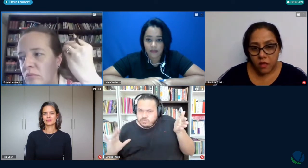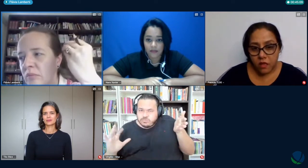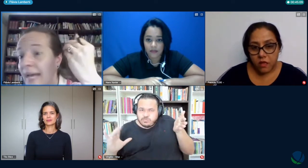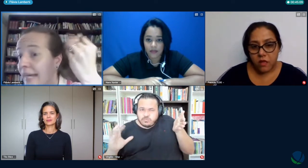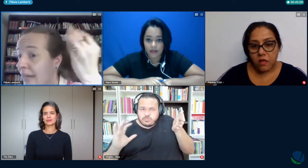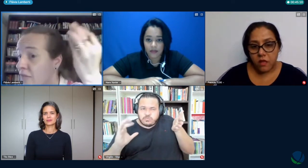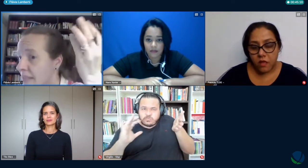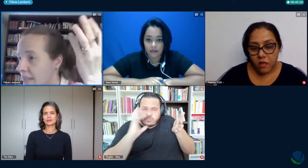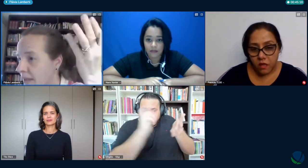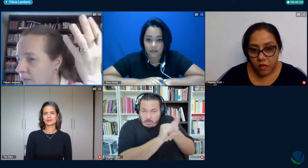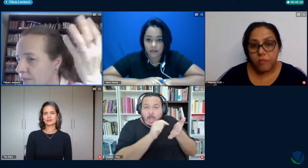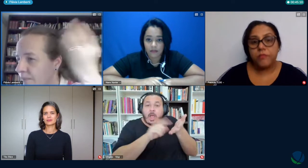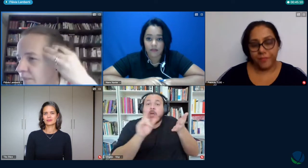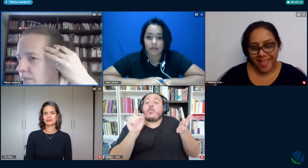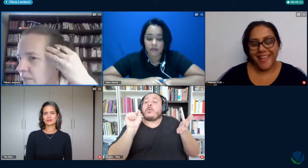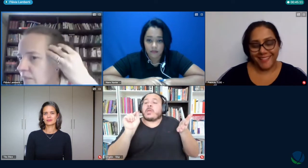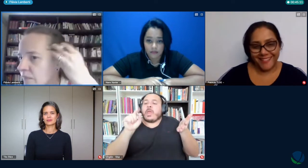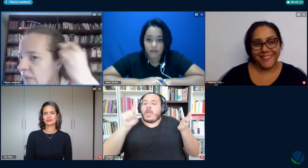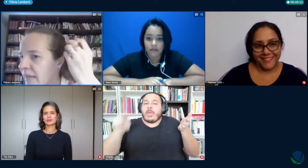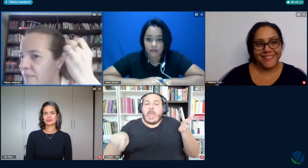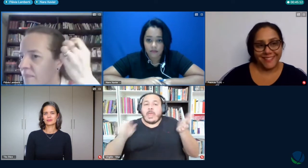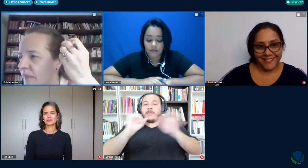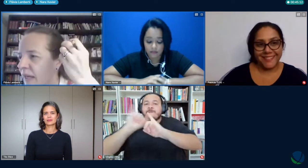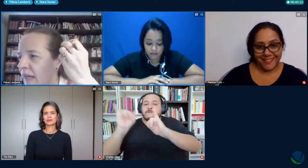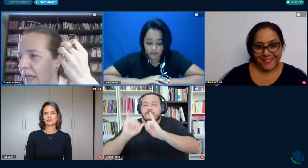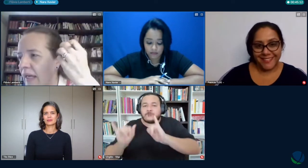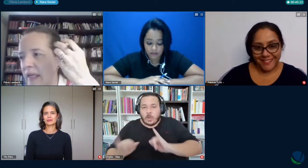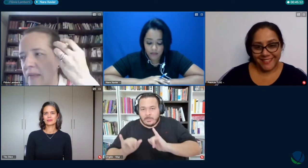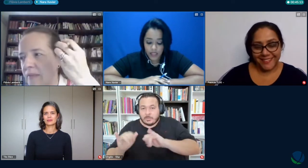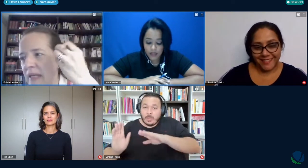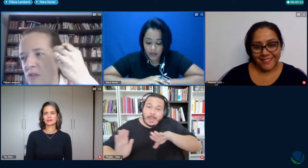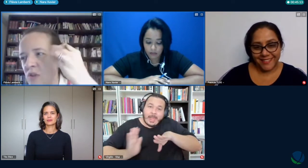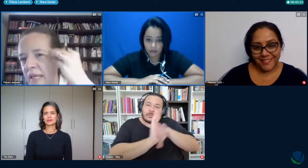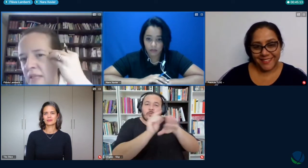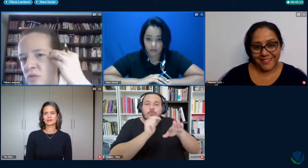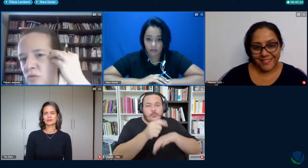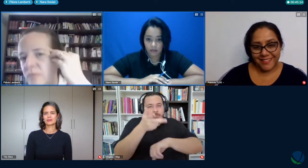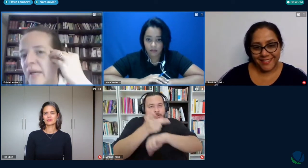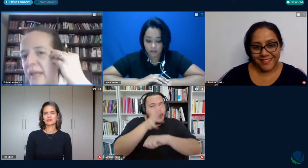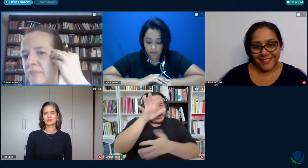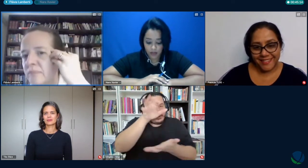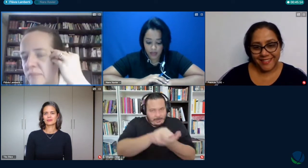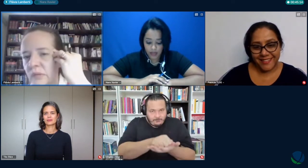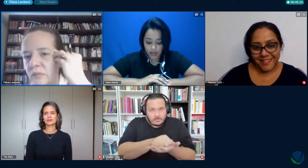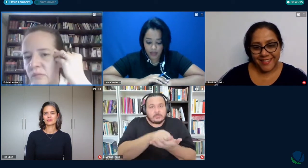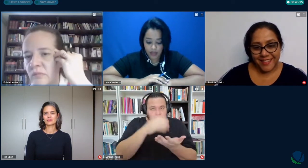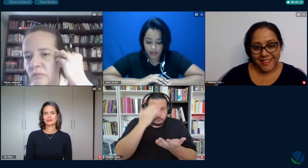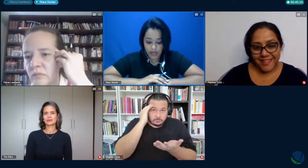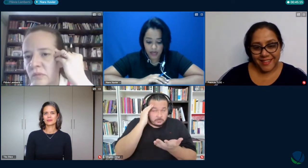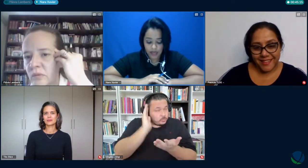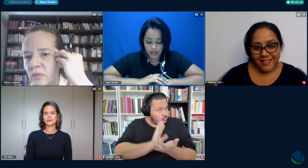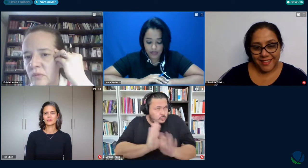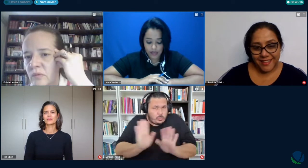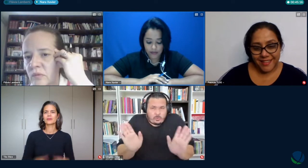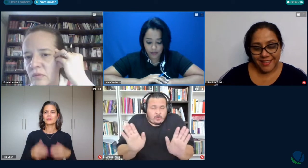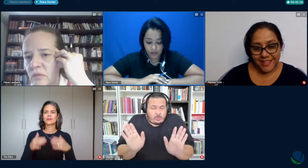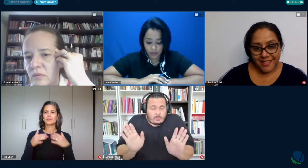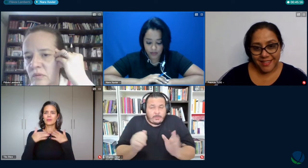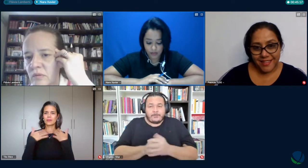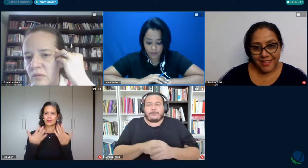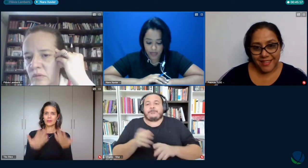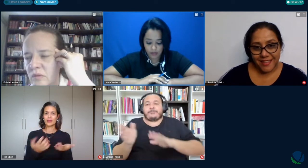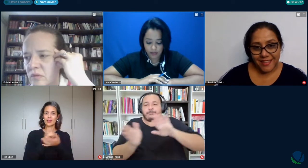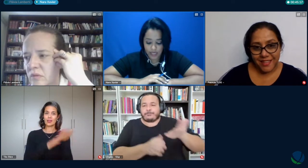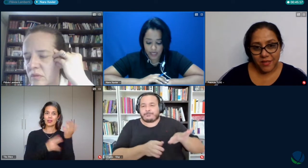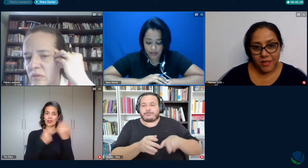ajudariam na gravação, né? Uhum. Então, era só isso. Tem nessa tarefa